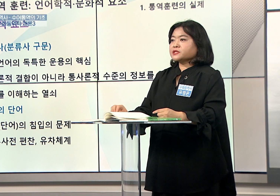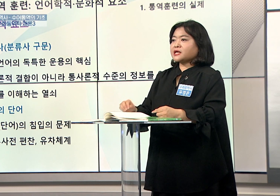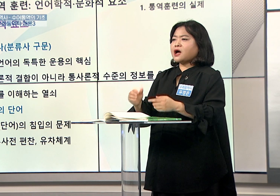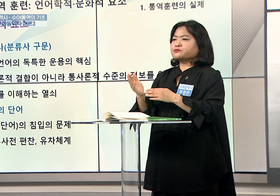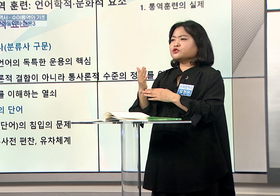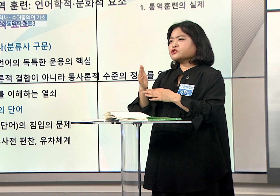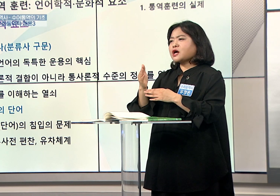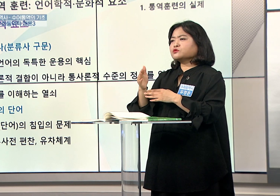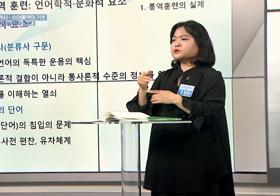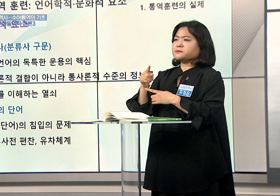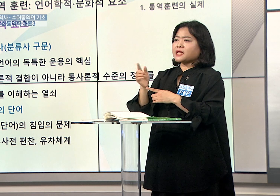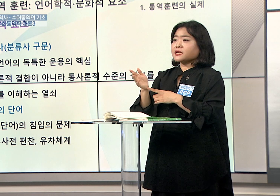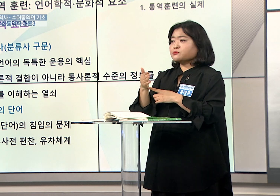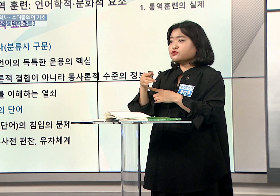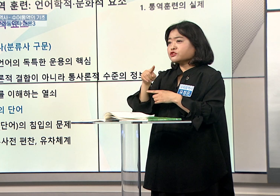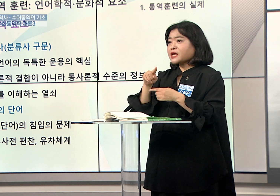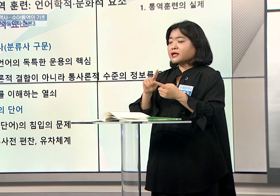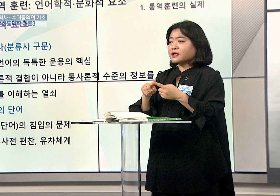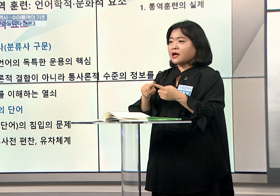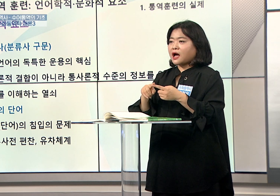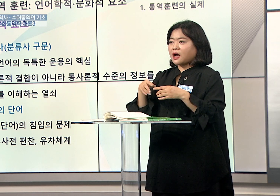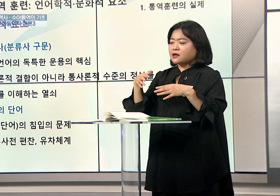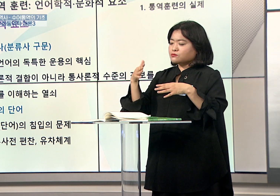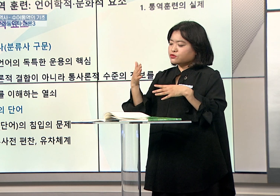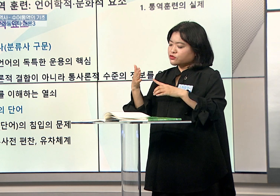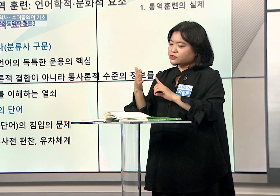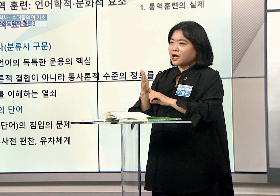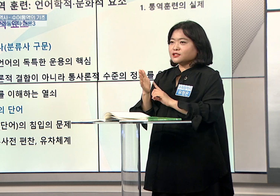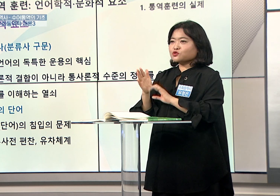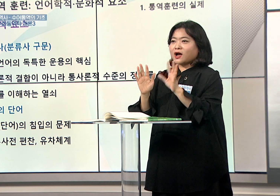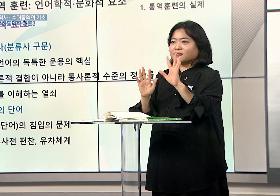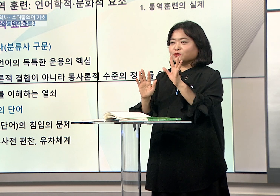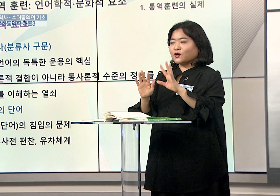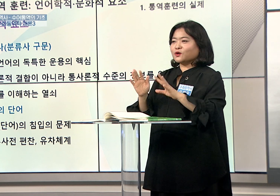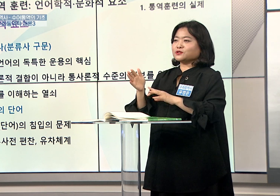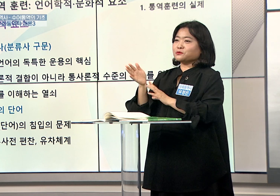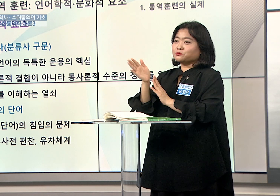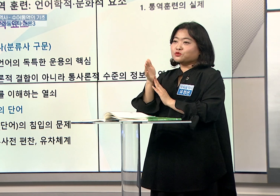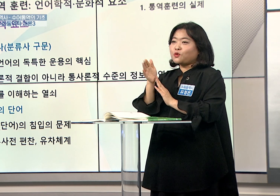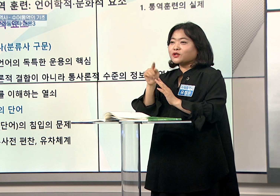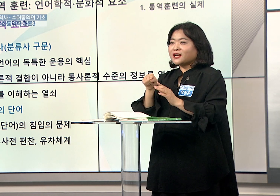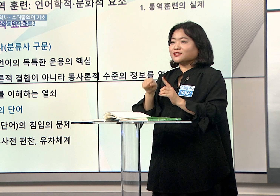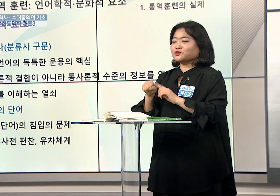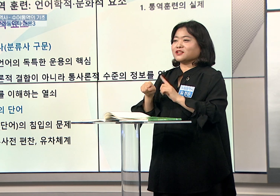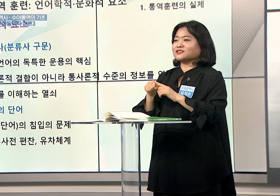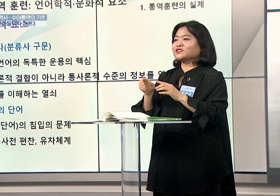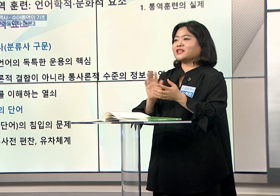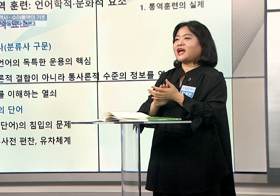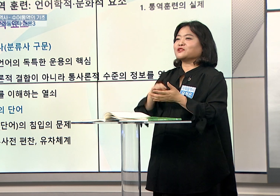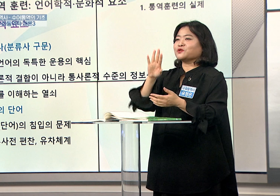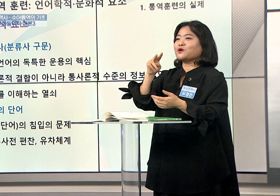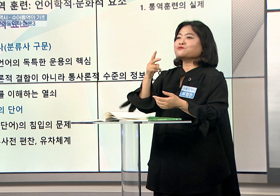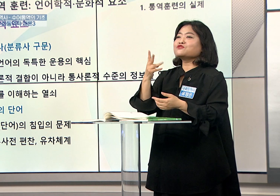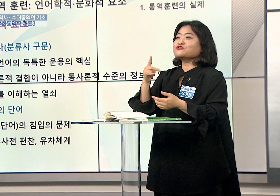자, 분류사 구문입니다. 이 분류사에 대해 분류사 이 수화 아니고요. 이제 물고기라는 수화를 썼는데 아니고요.